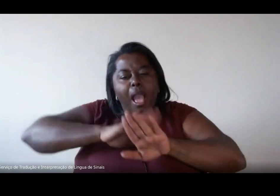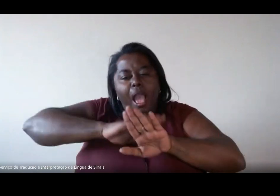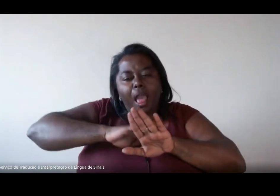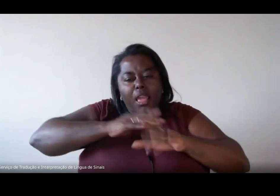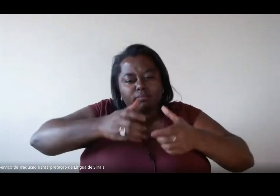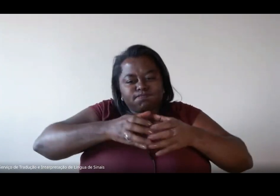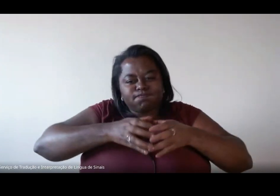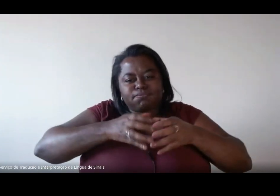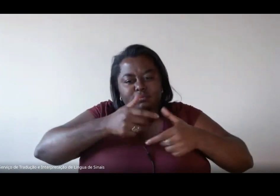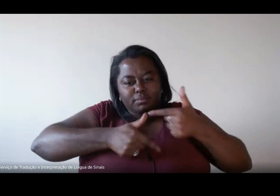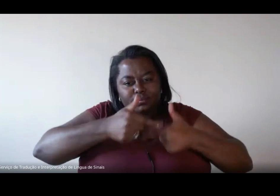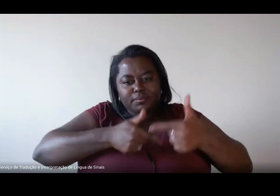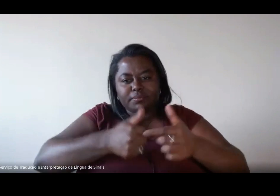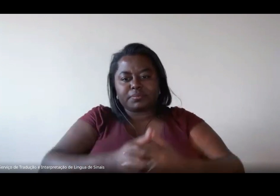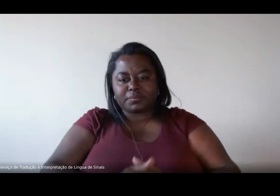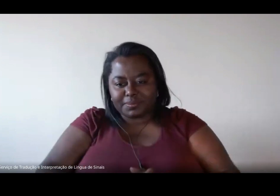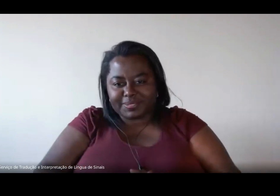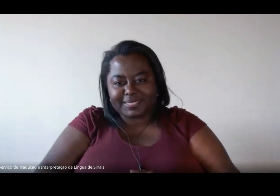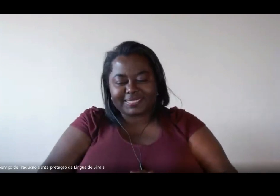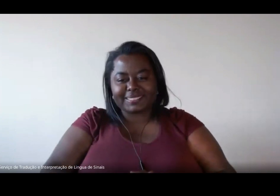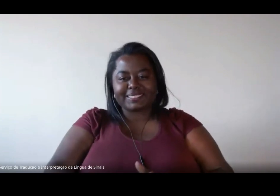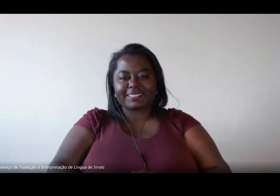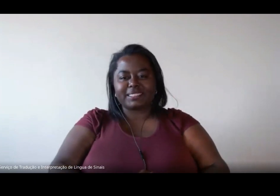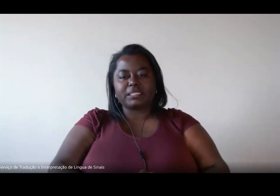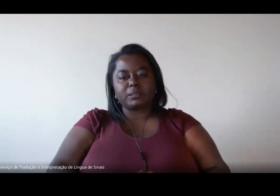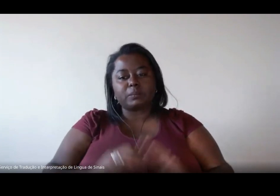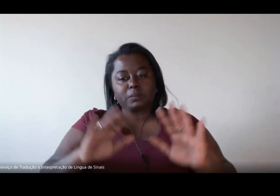Tá no estúdio, né? Na época da rádio ainda, tá no estúdio.